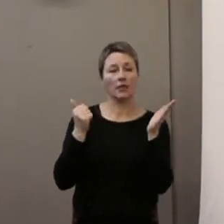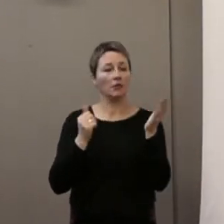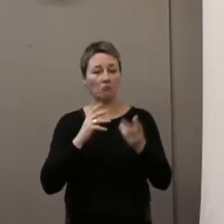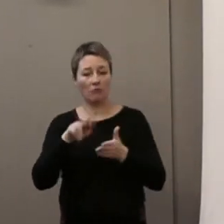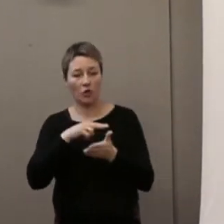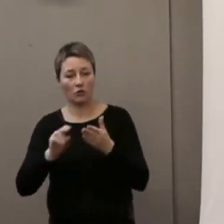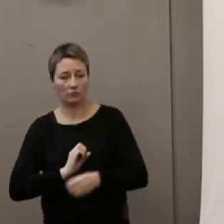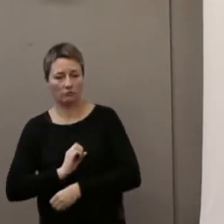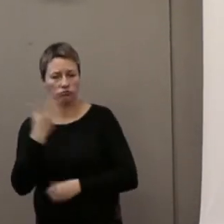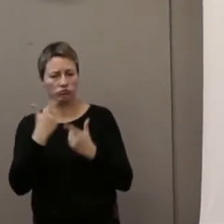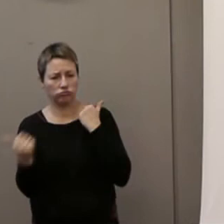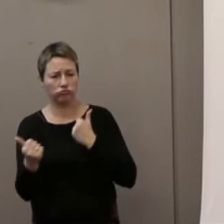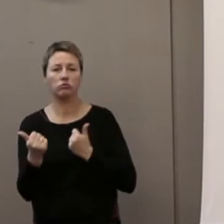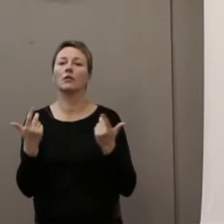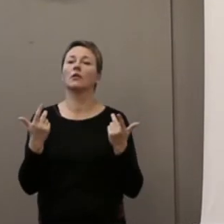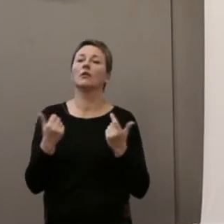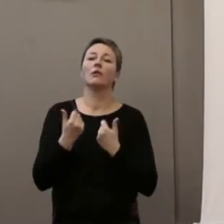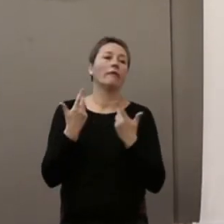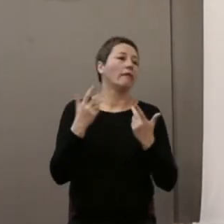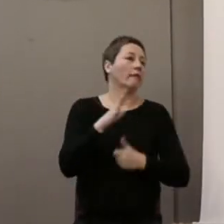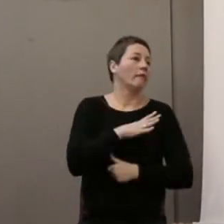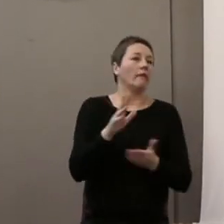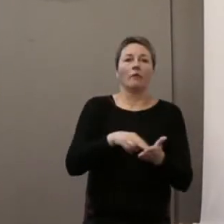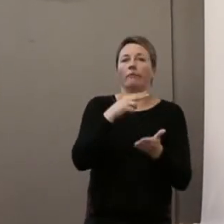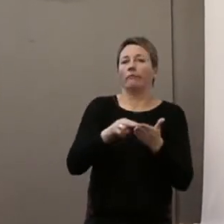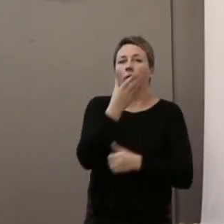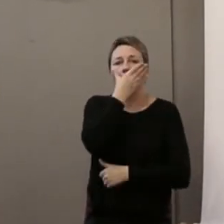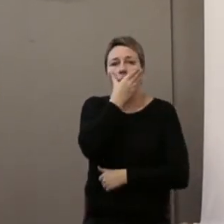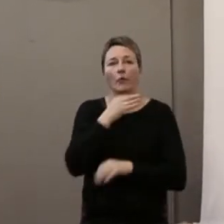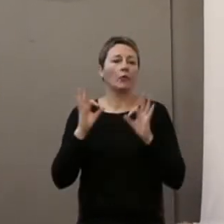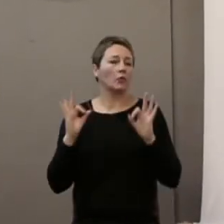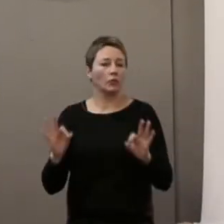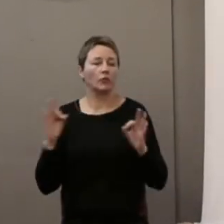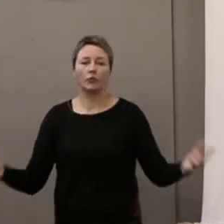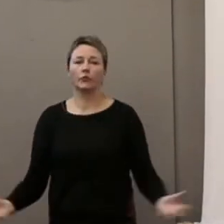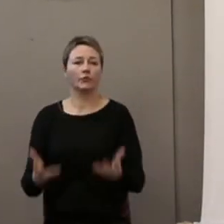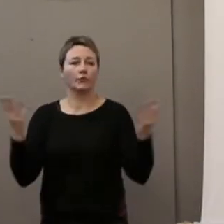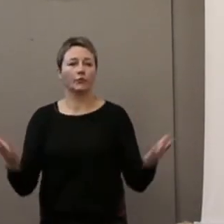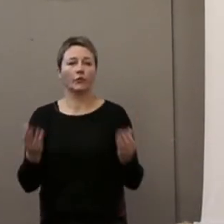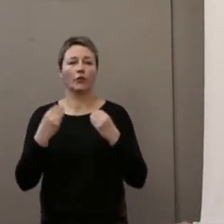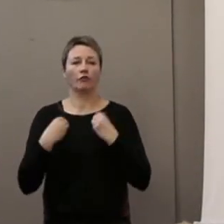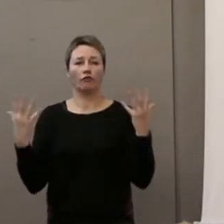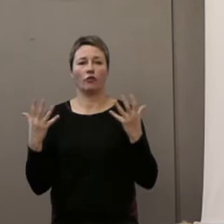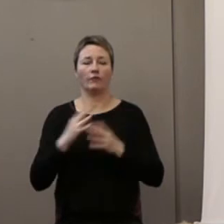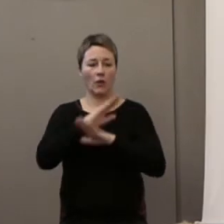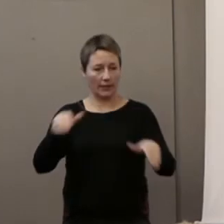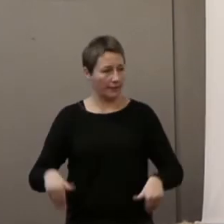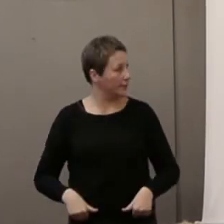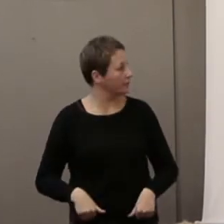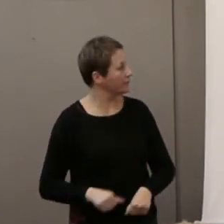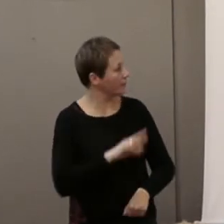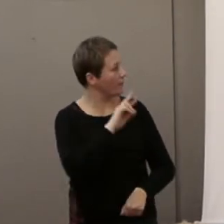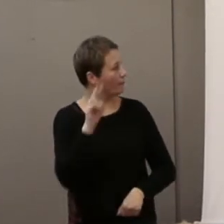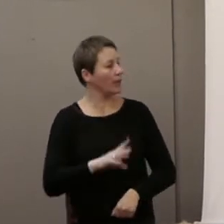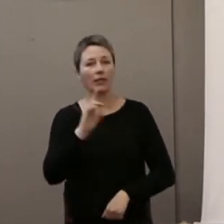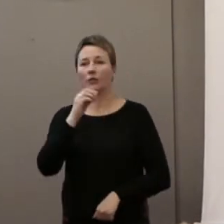accroché. Là on est dans les Bouches-du-Rhône, ça danse, c'est magnifique, c'est à promouvoir et ça donne envie. Et enfin, là c'est la vraie,